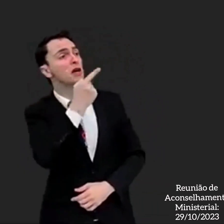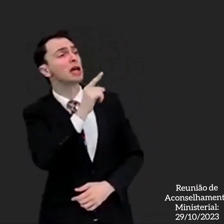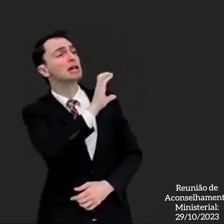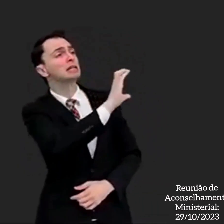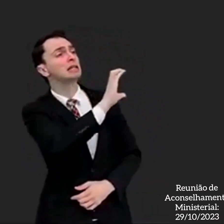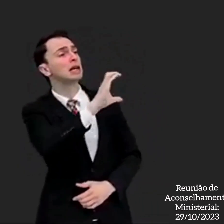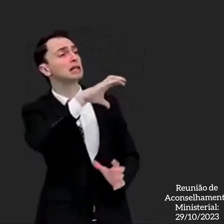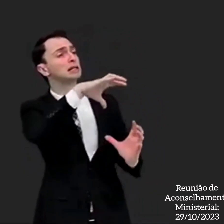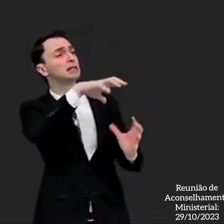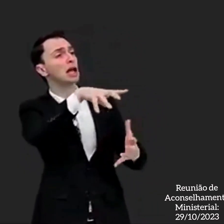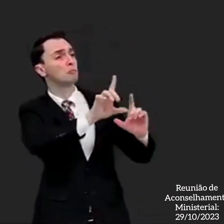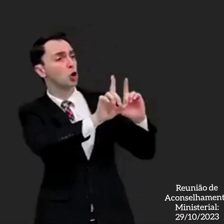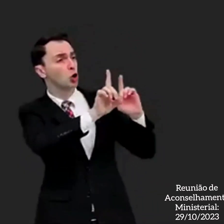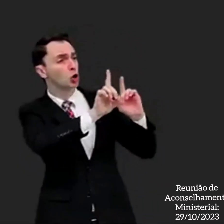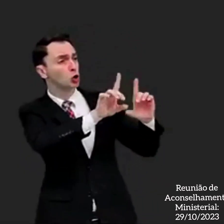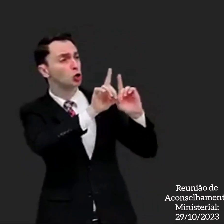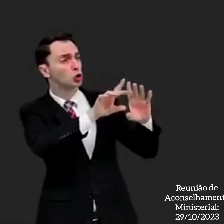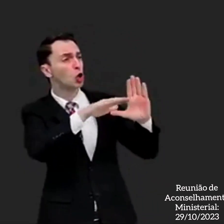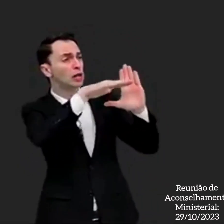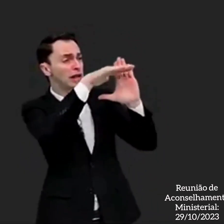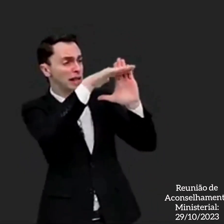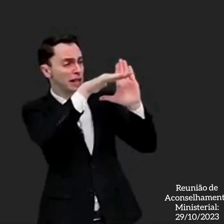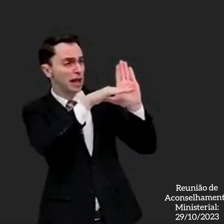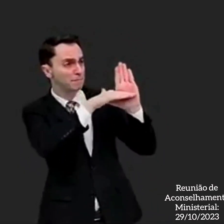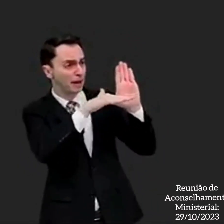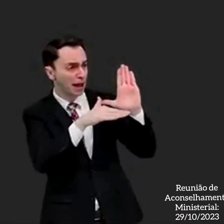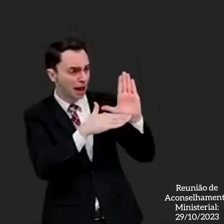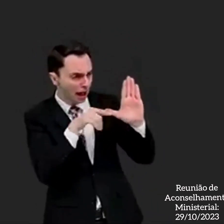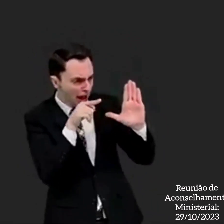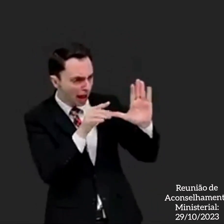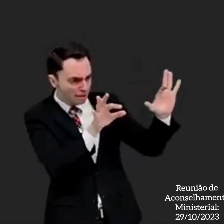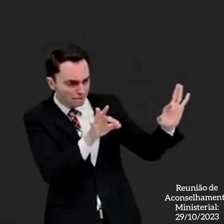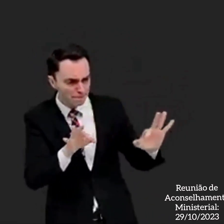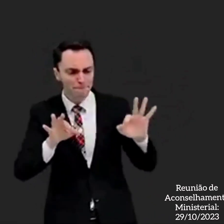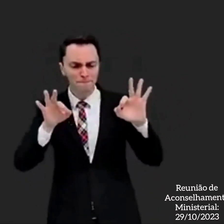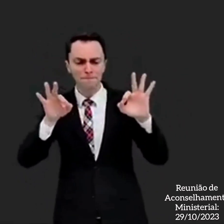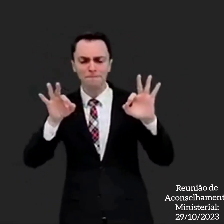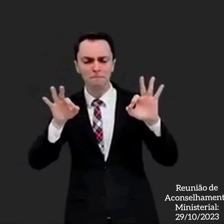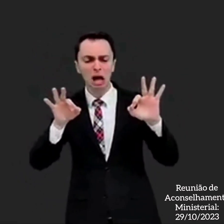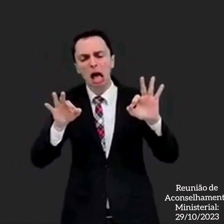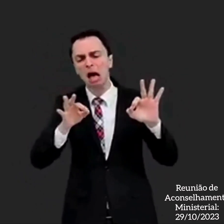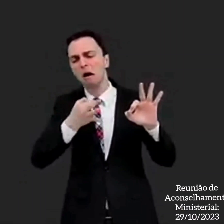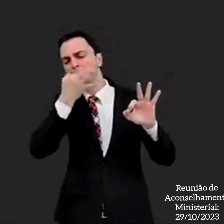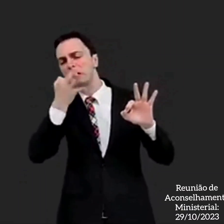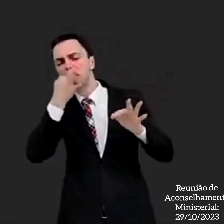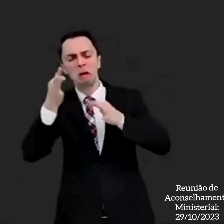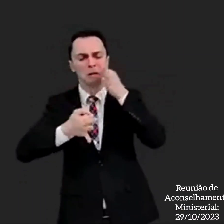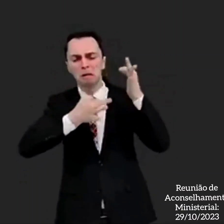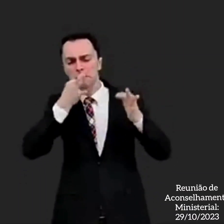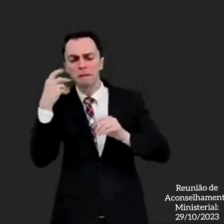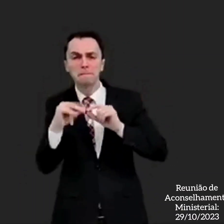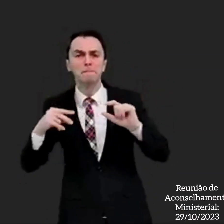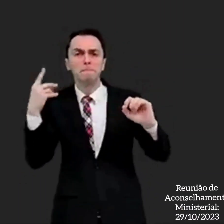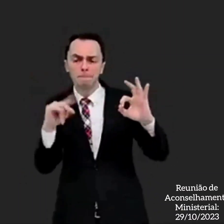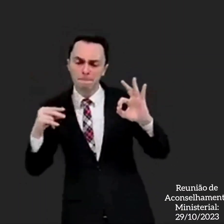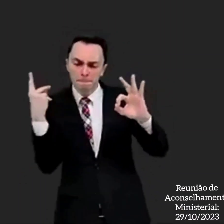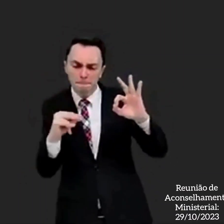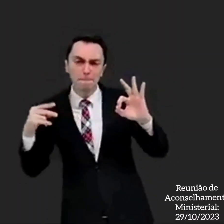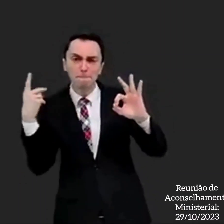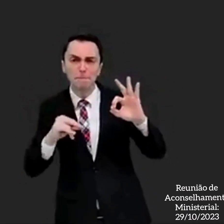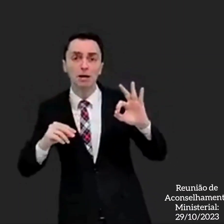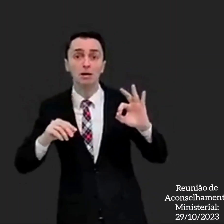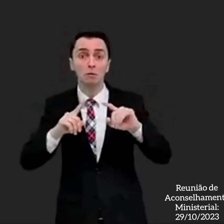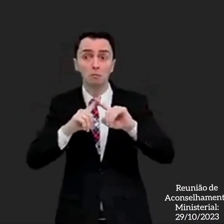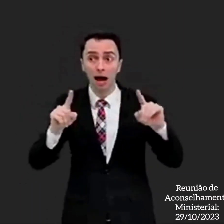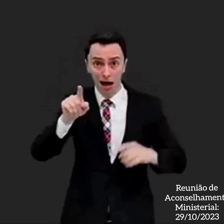pontos de doutrina e da fé, temos sido atacados sistematicamente por aqueles que